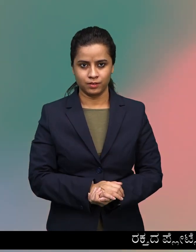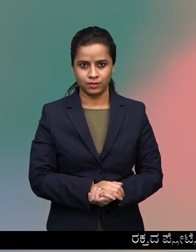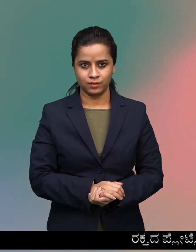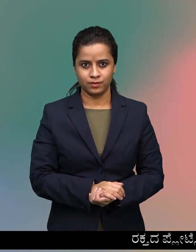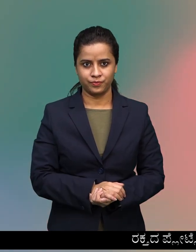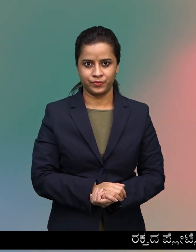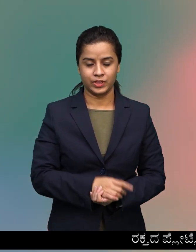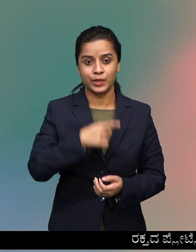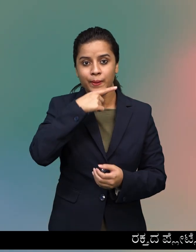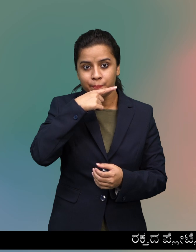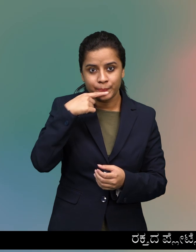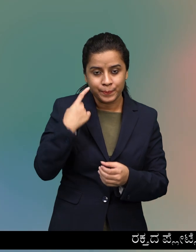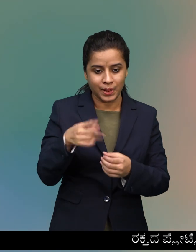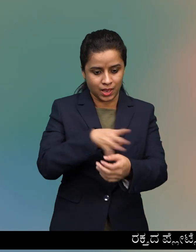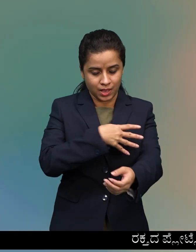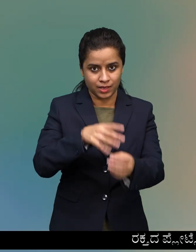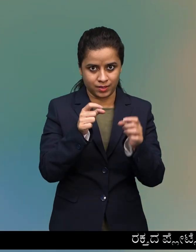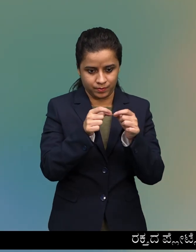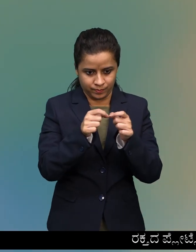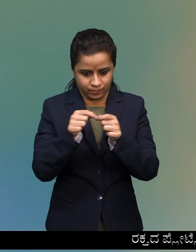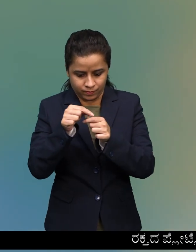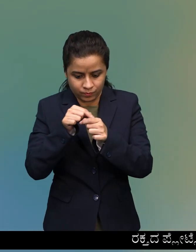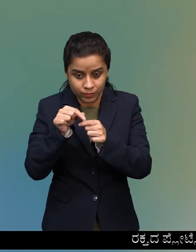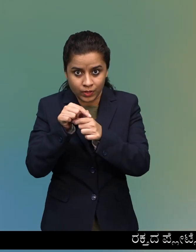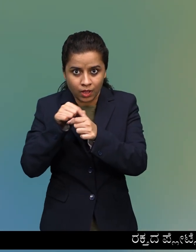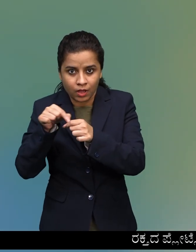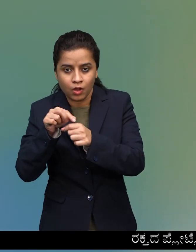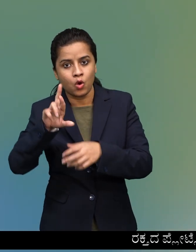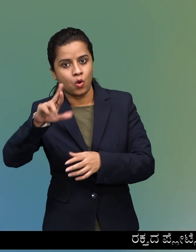ರಕ್ತದ ಪ್ಲೇಟ್ಲೆಟ್ಗಳು ಅಥವಾ ಥ್ರಂಬೋಸೈಟ್ಗಳು.